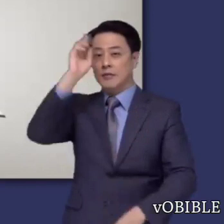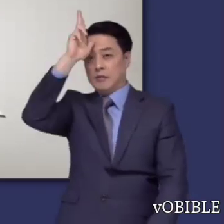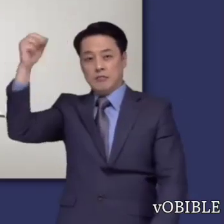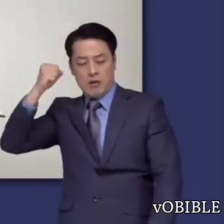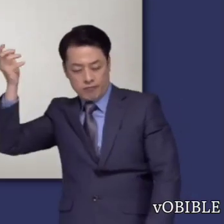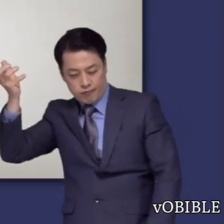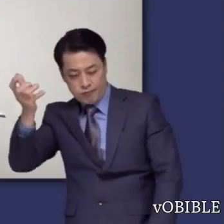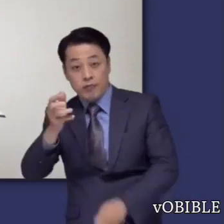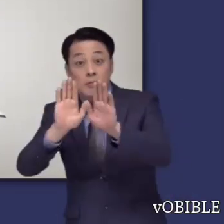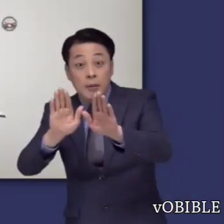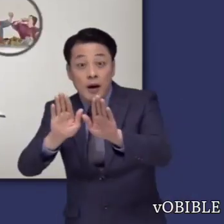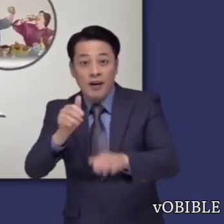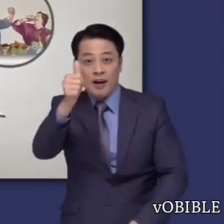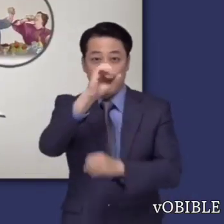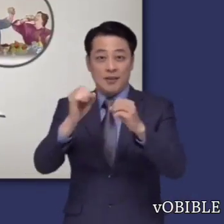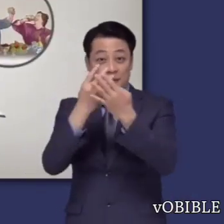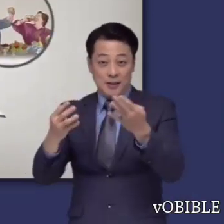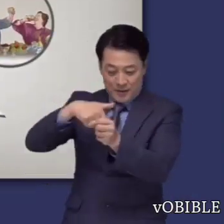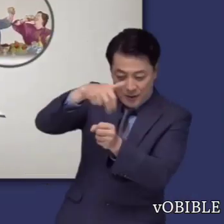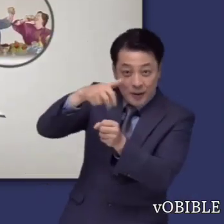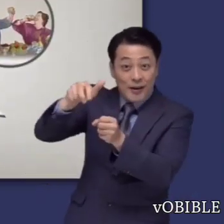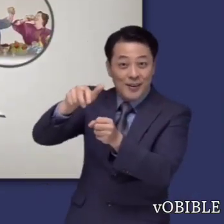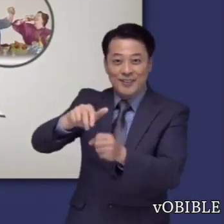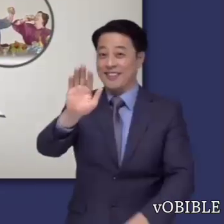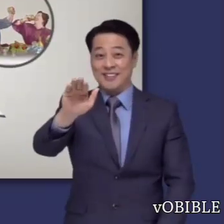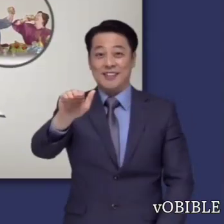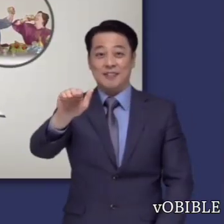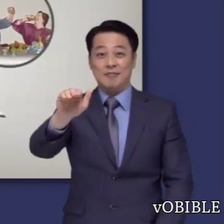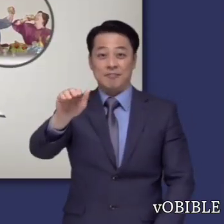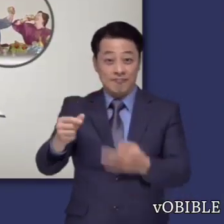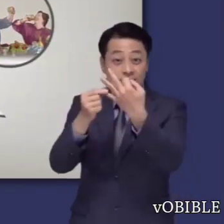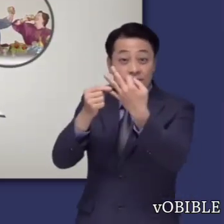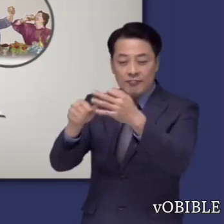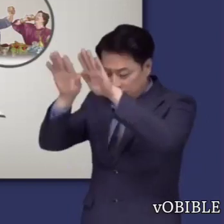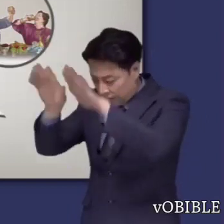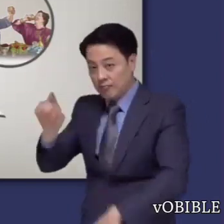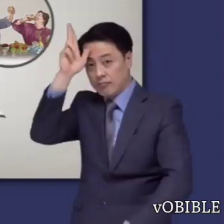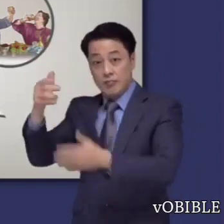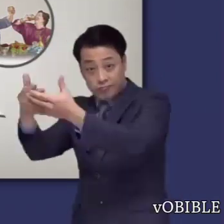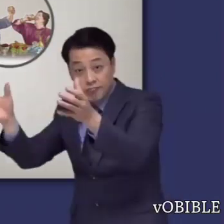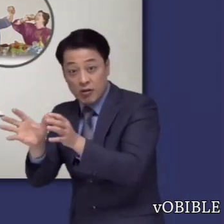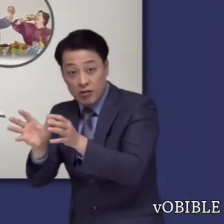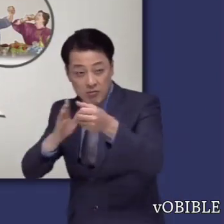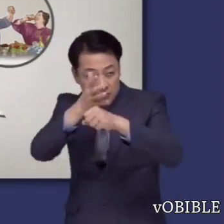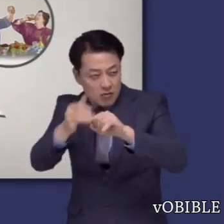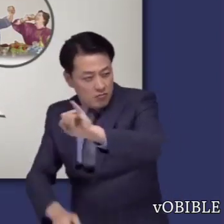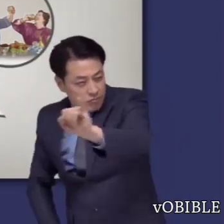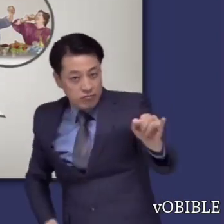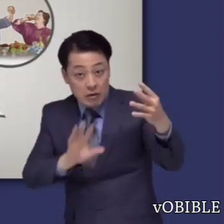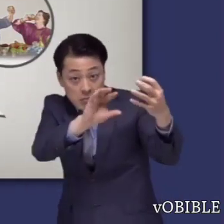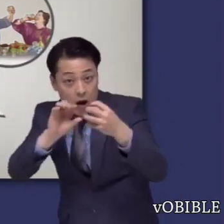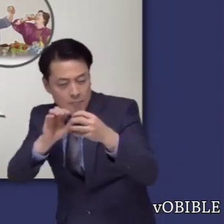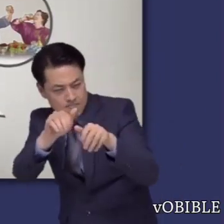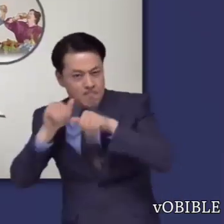督的美好品格。上帝王国的子民要坚决抵抗撒旦世界所表现的恶劣精